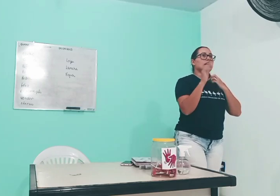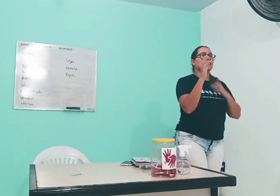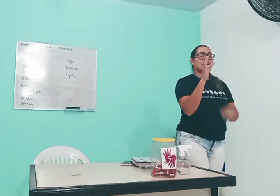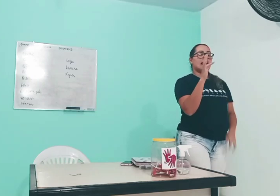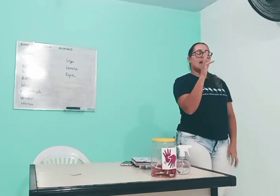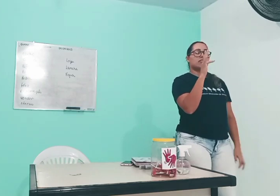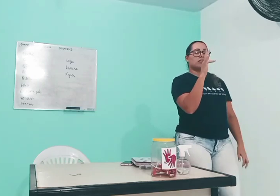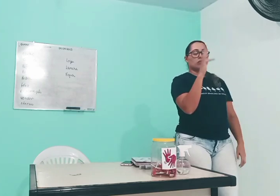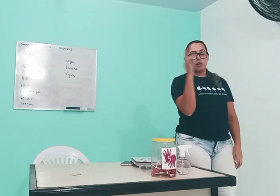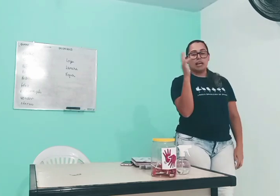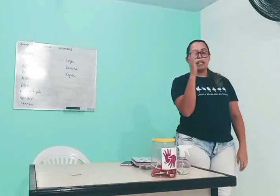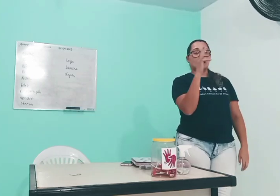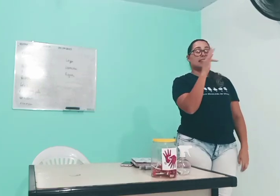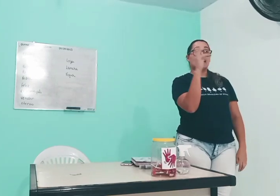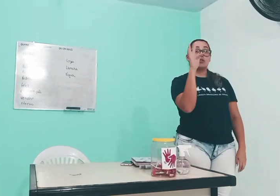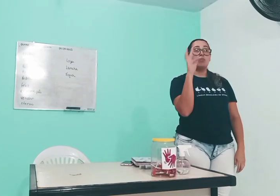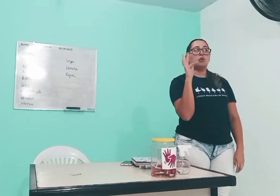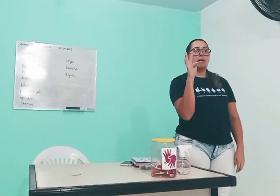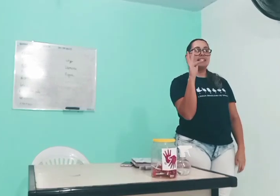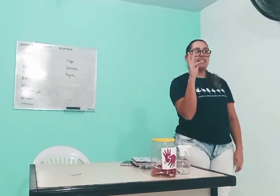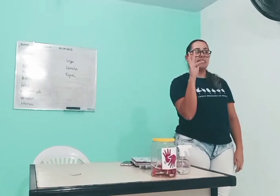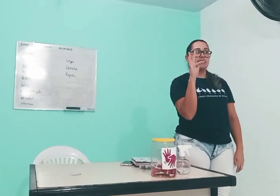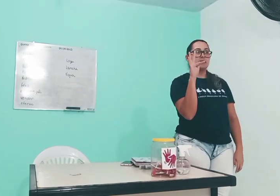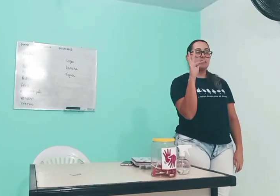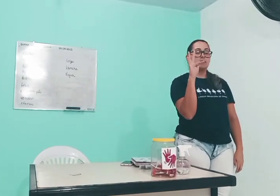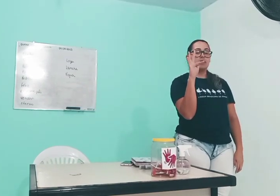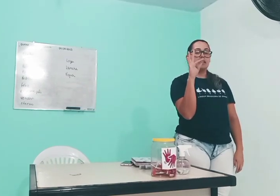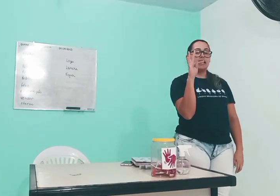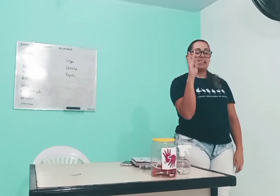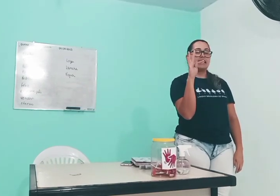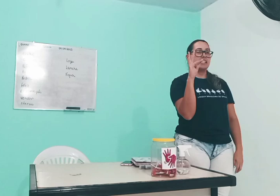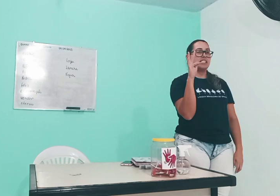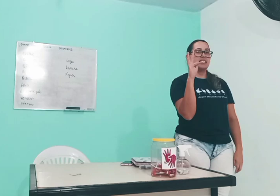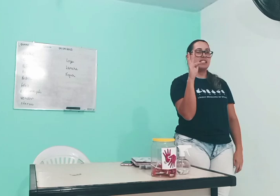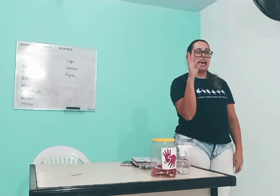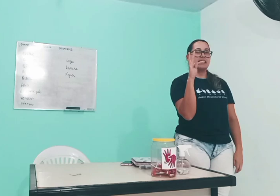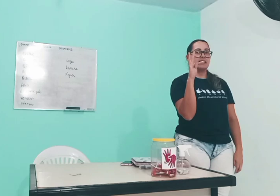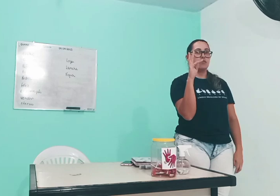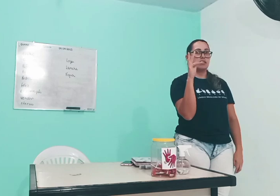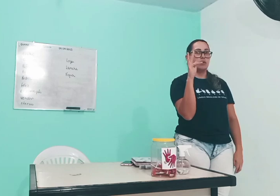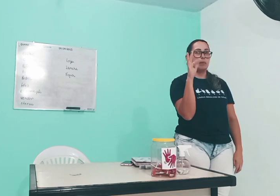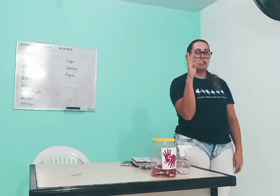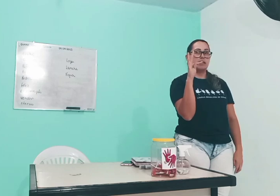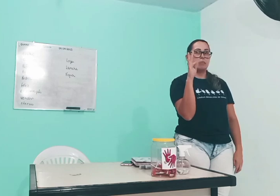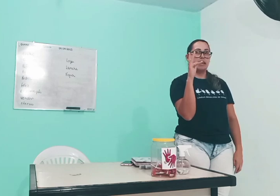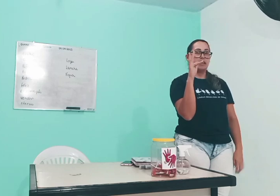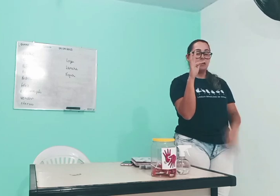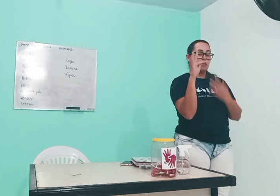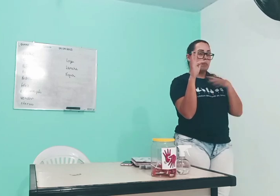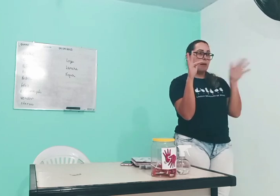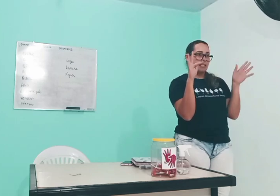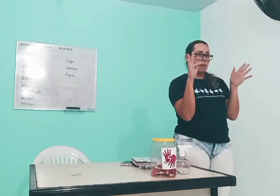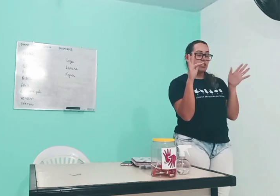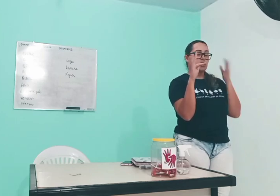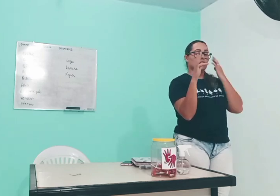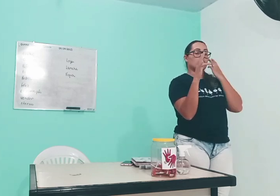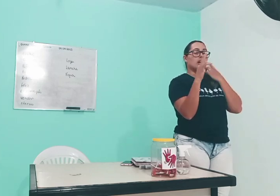letra F e a letra T, elas são muito parecidas. Na escrita de sinais, se você não perceber, passa batido. Aí o